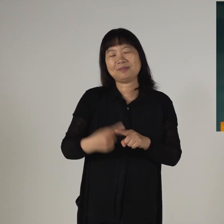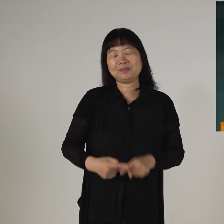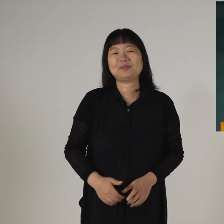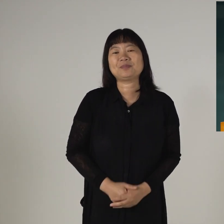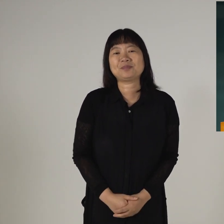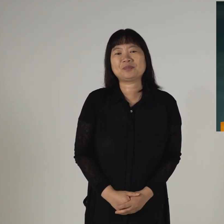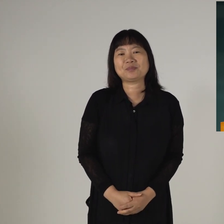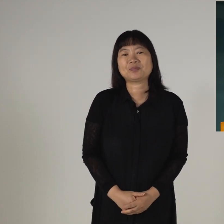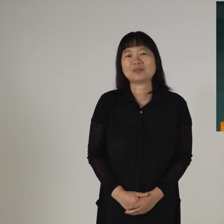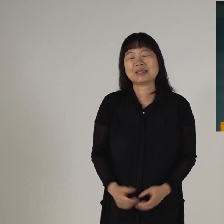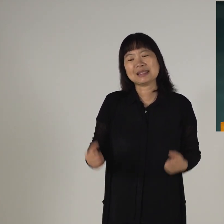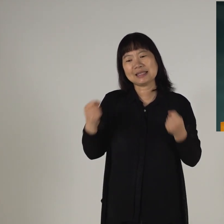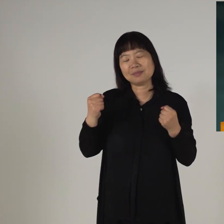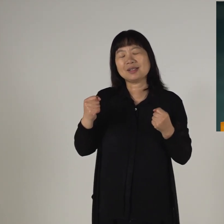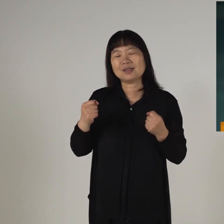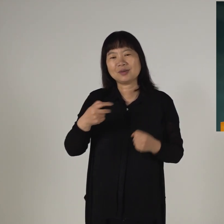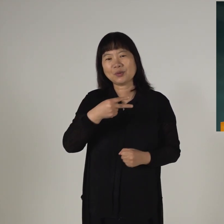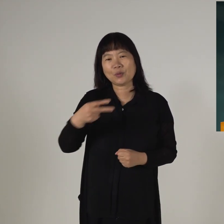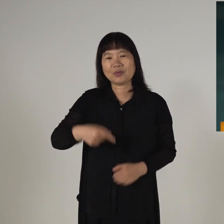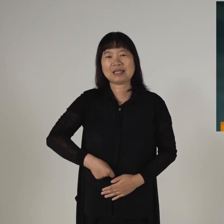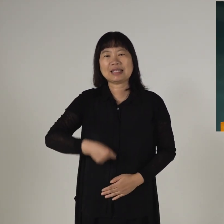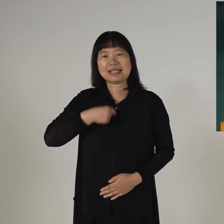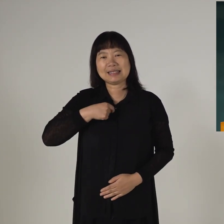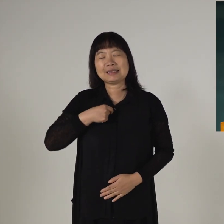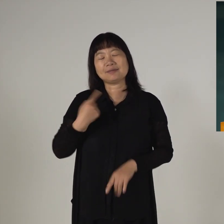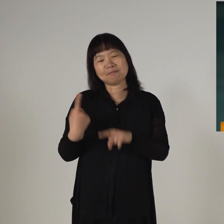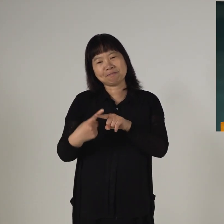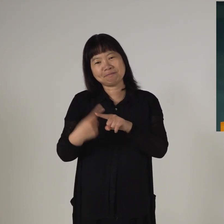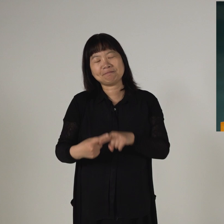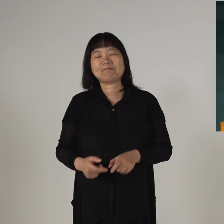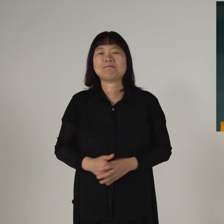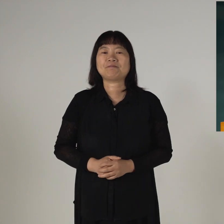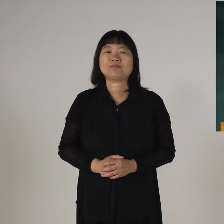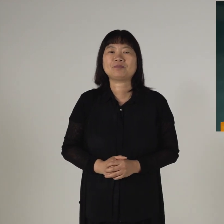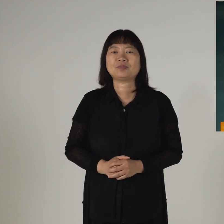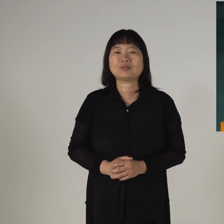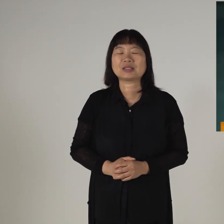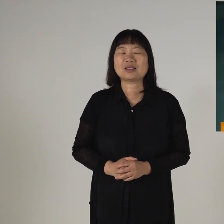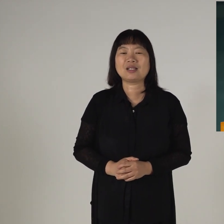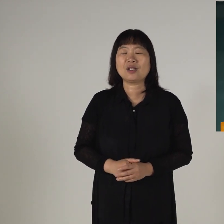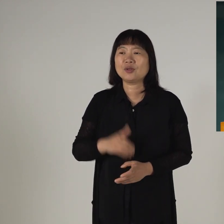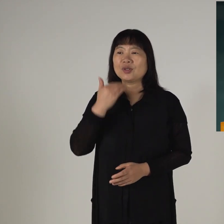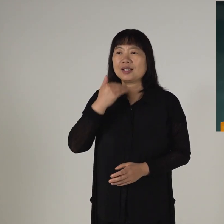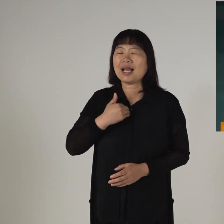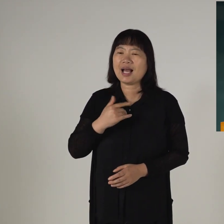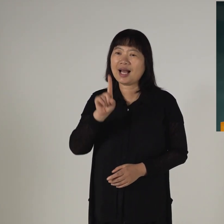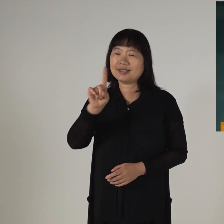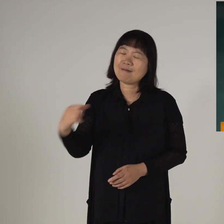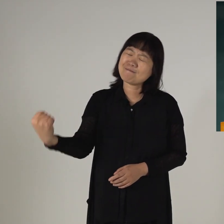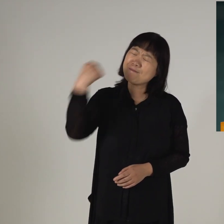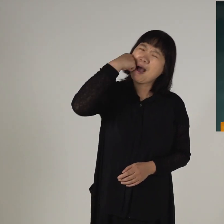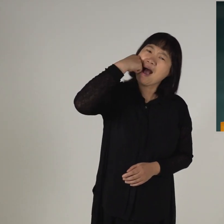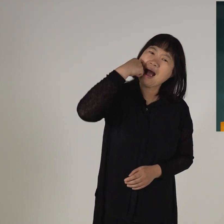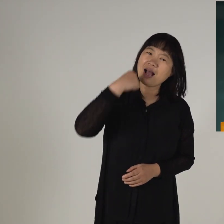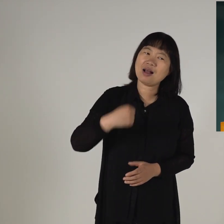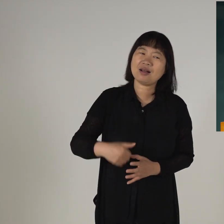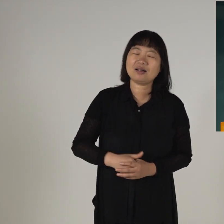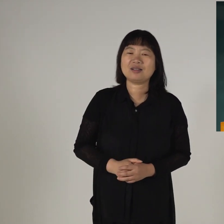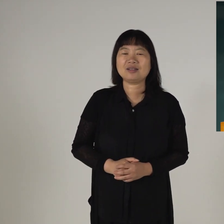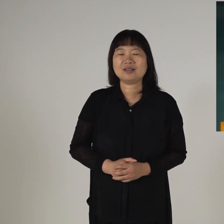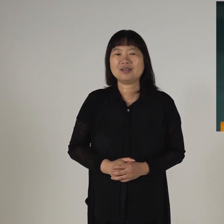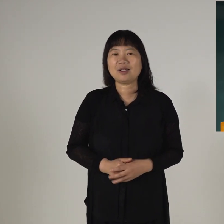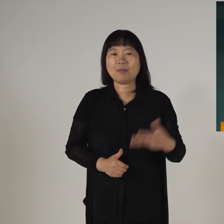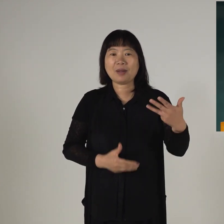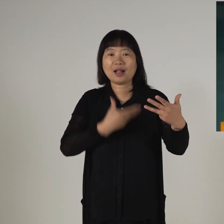힘이 정의였어요. 그 당시에는 누가 나를 한 대 때려요. 우리